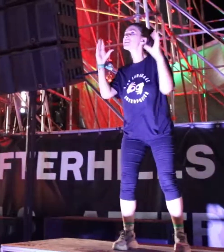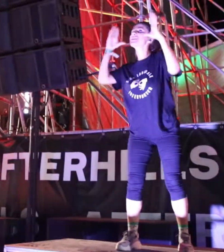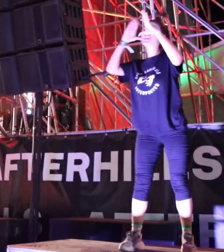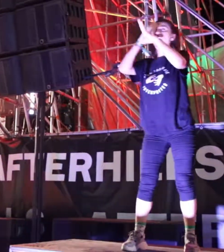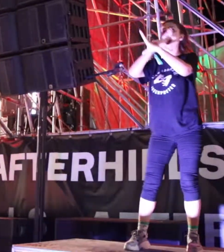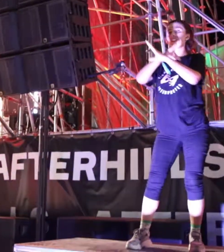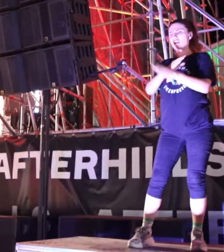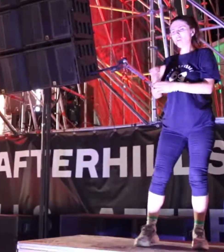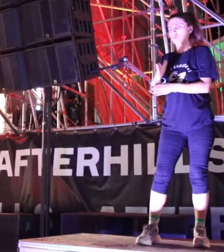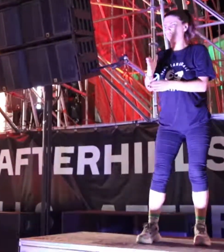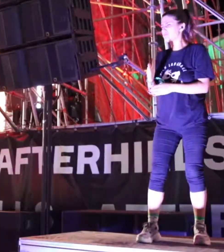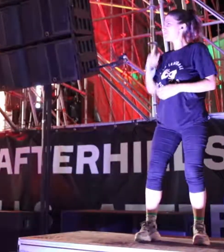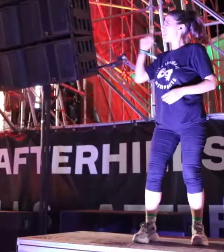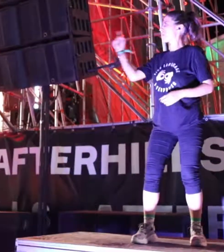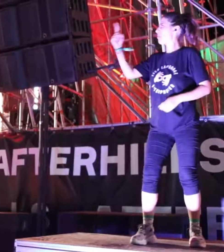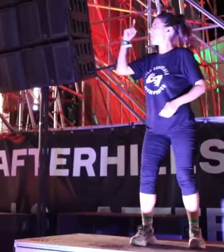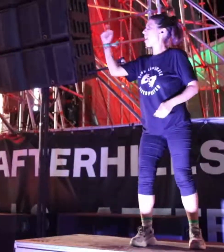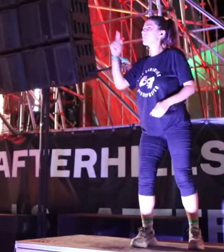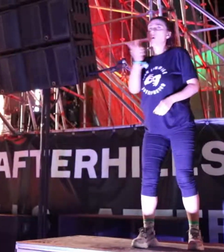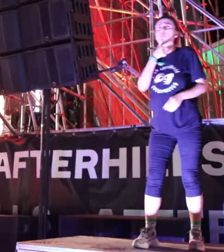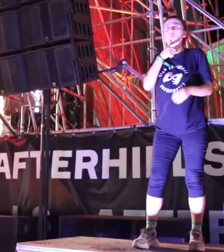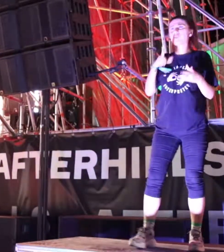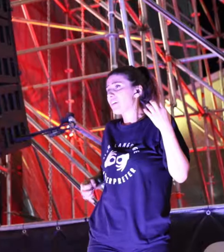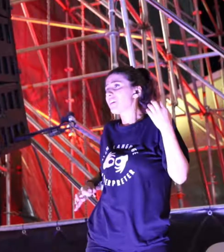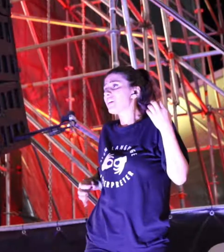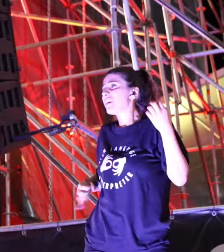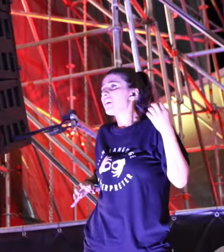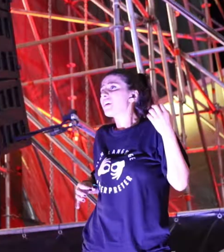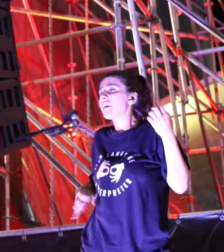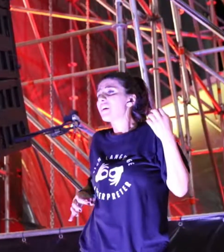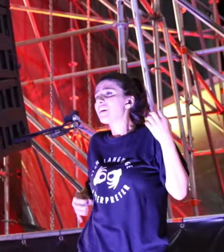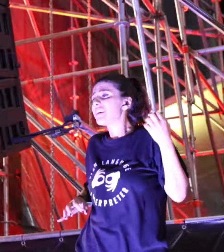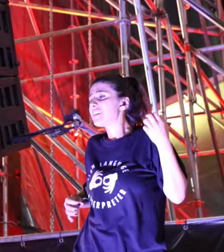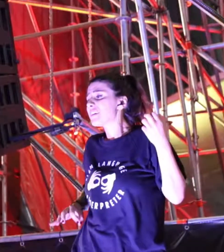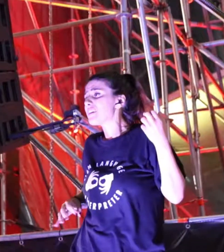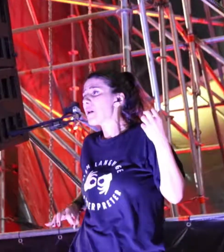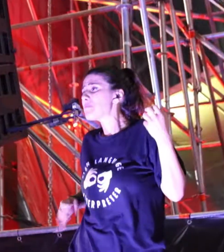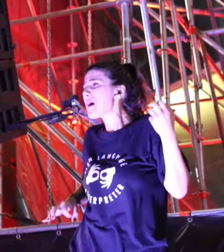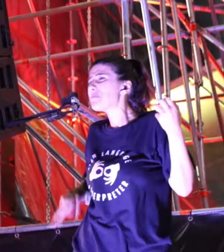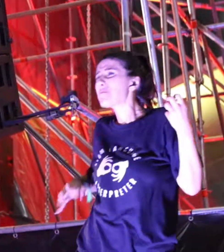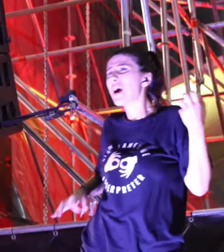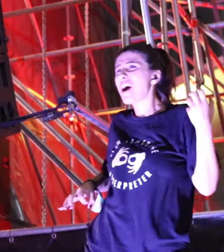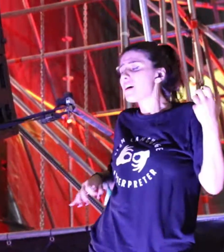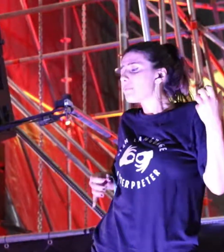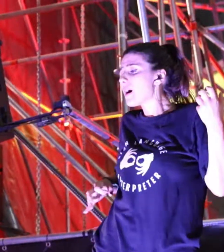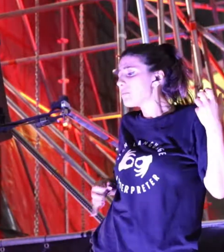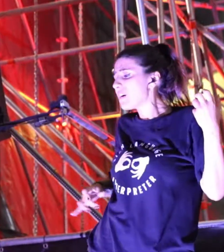tot ochiat, unde sunt, ce s-a întâmplat în